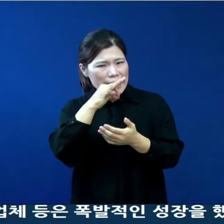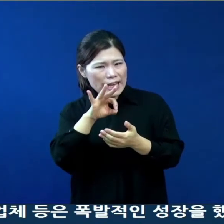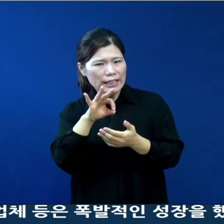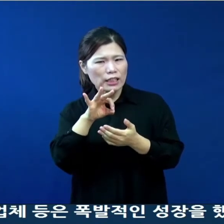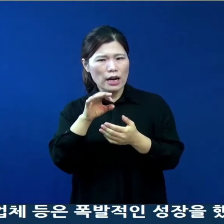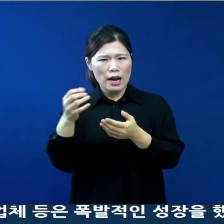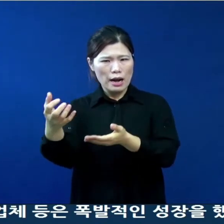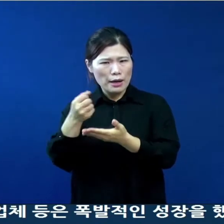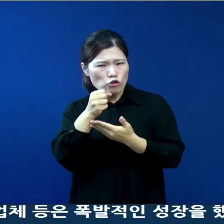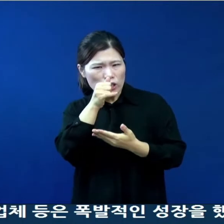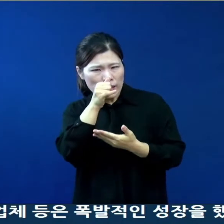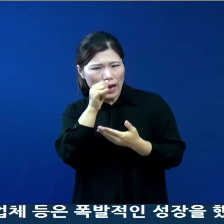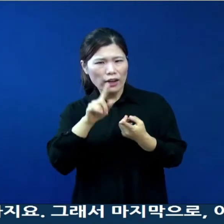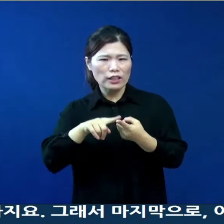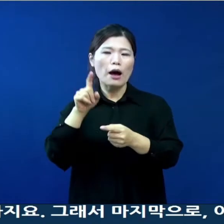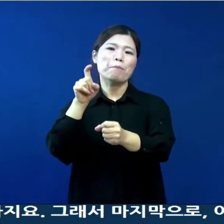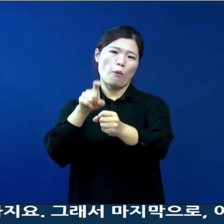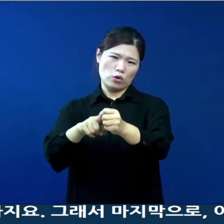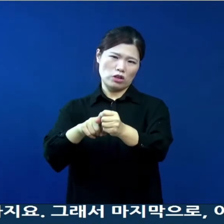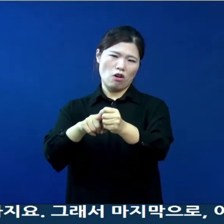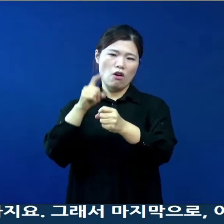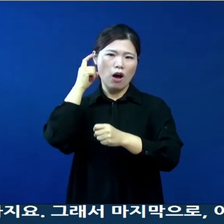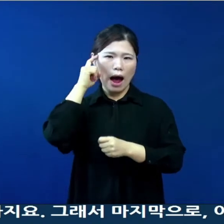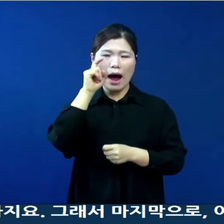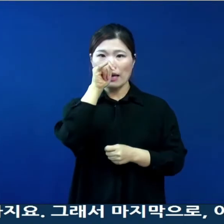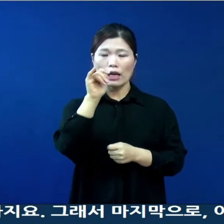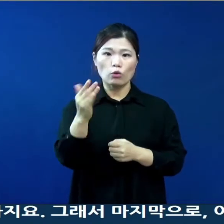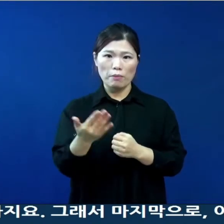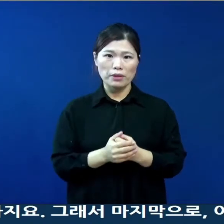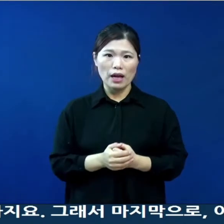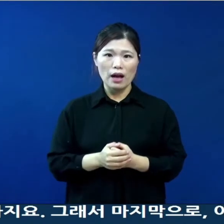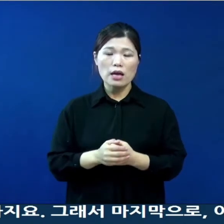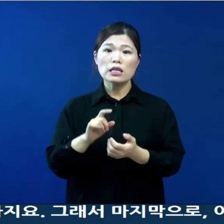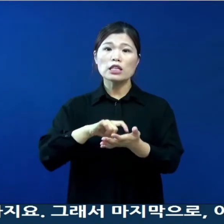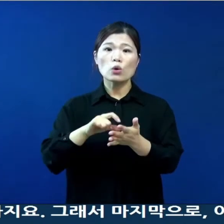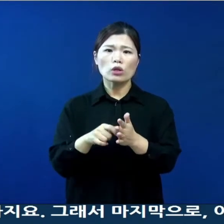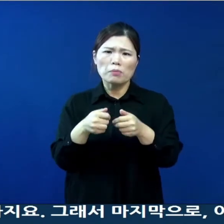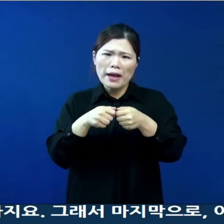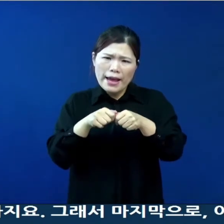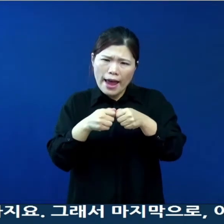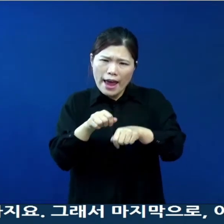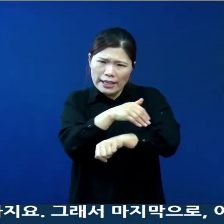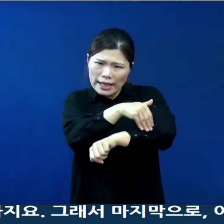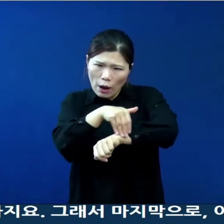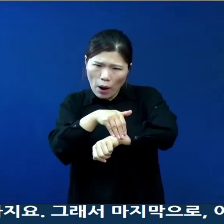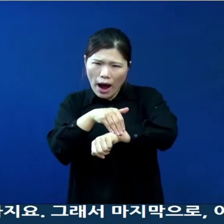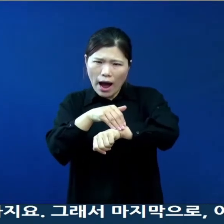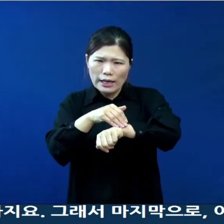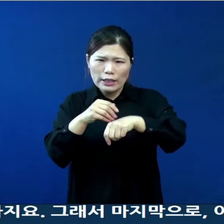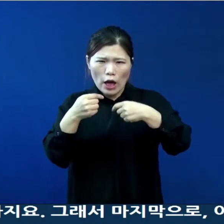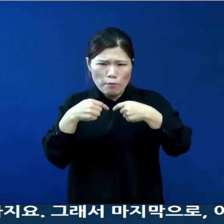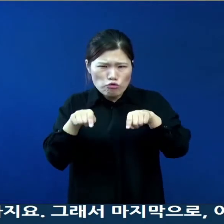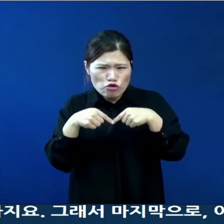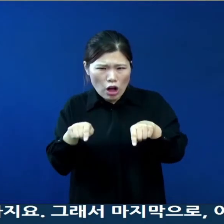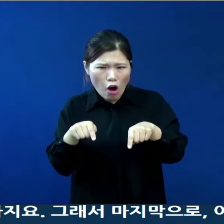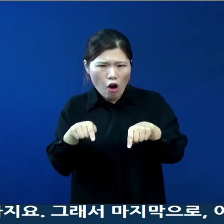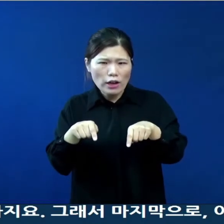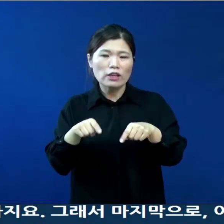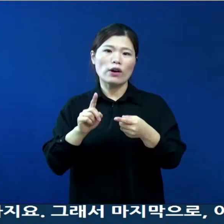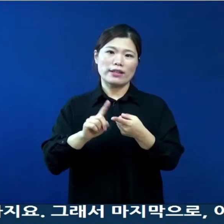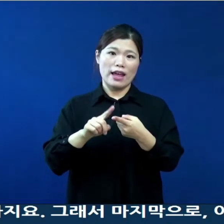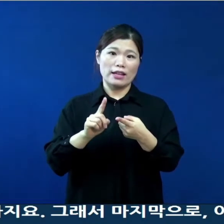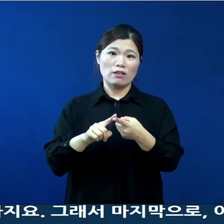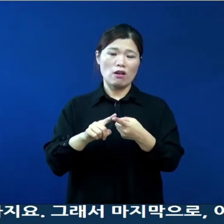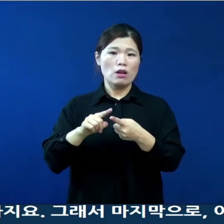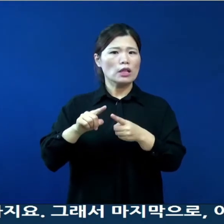지향적으로 삶을 살았다라고 하는 것입니다. 이 정도의 면밀한 계획과 분석력, 실천력을 가진 사람이 요즘